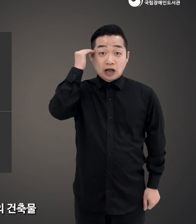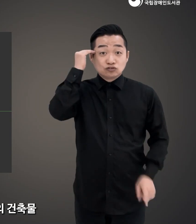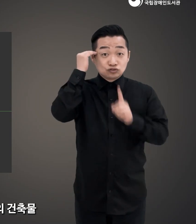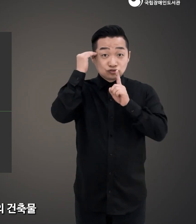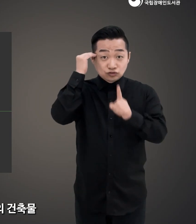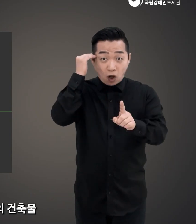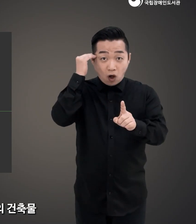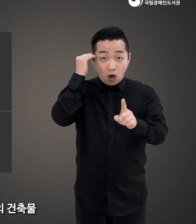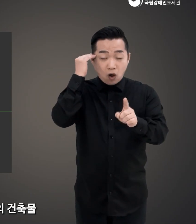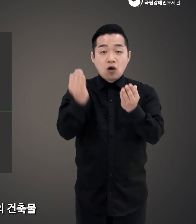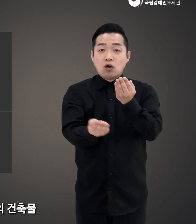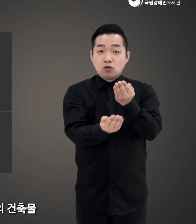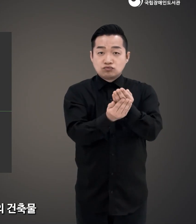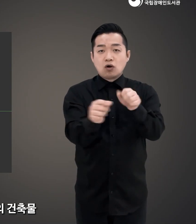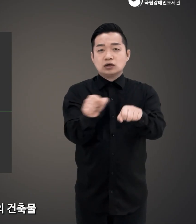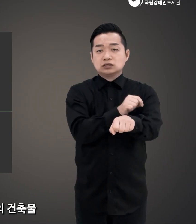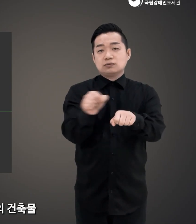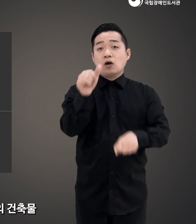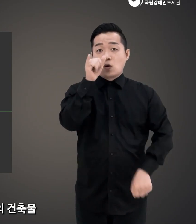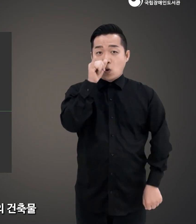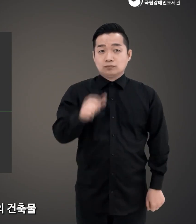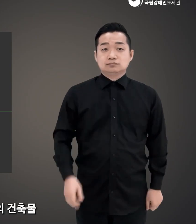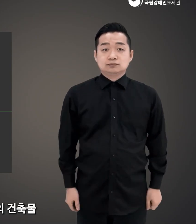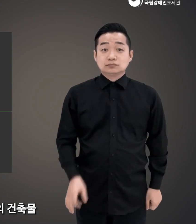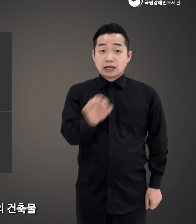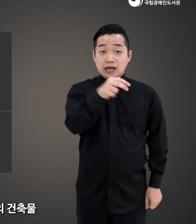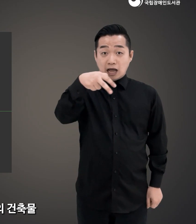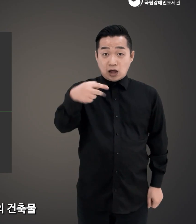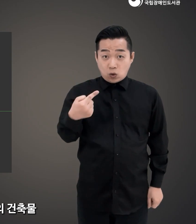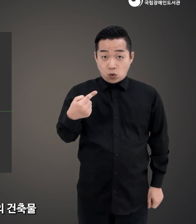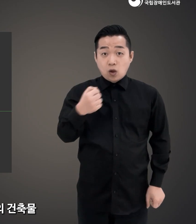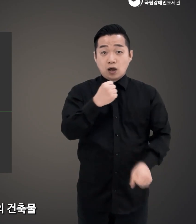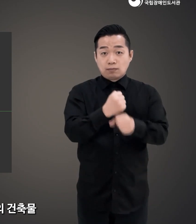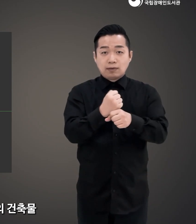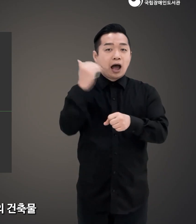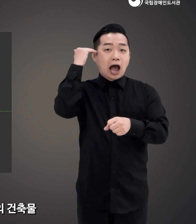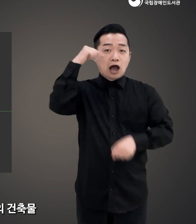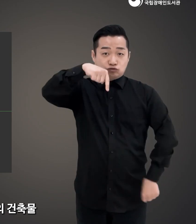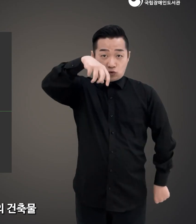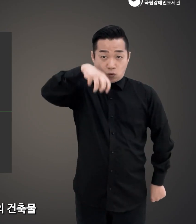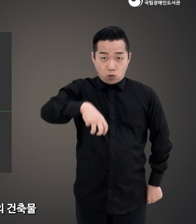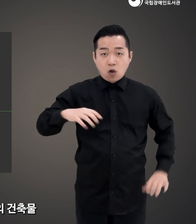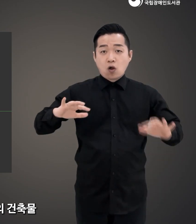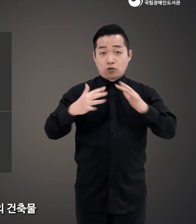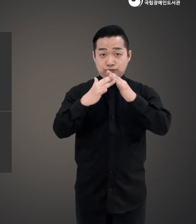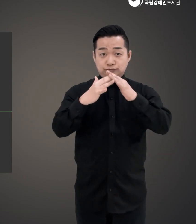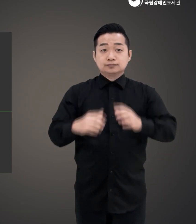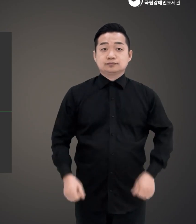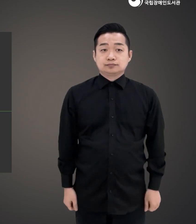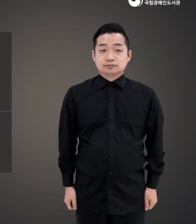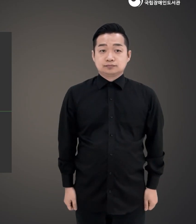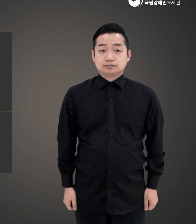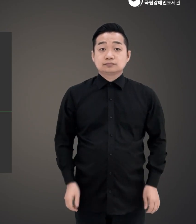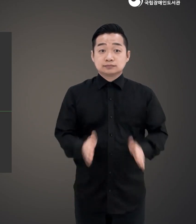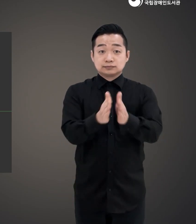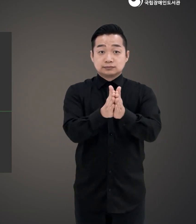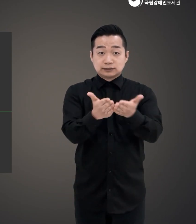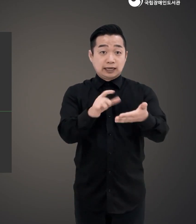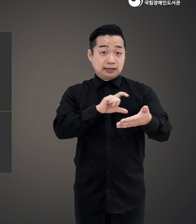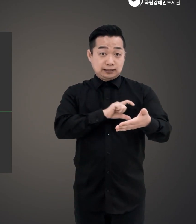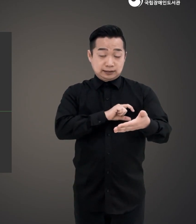한국어판 부록 특별수록 안도 다다오가 지은 한국의 건축물.